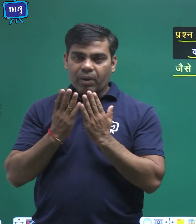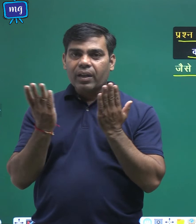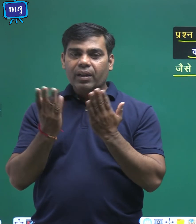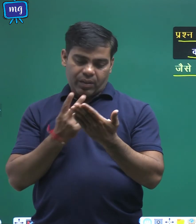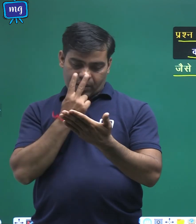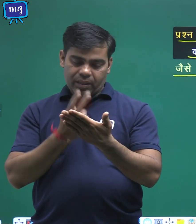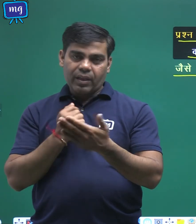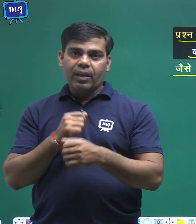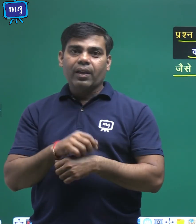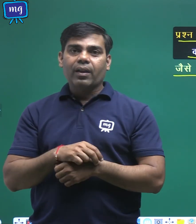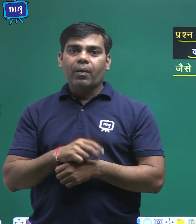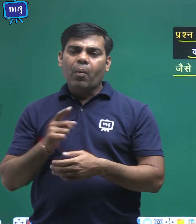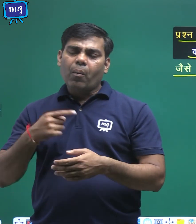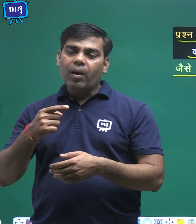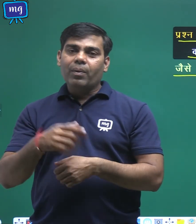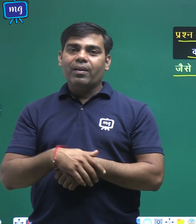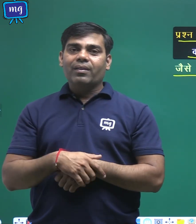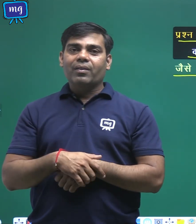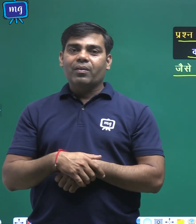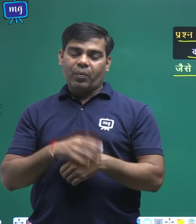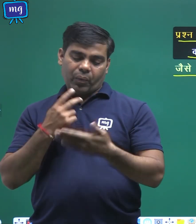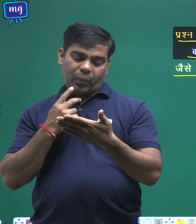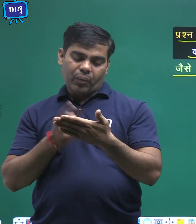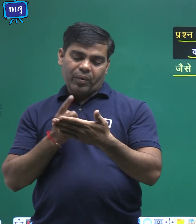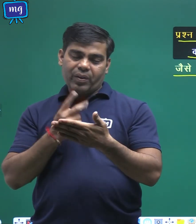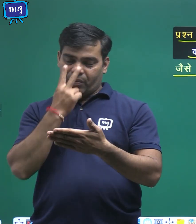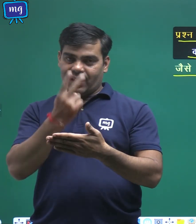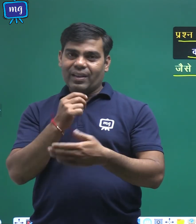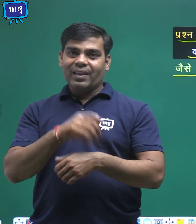देखें, बार बार वीडियो देखें,